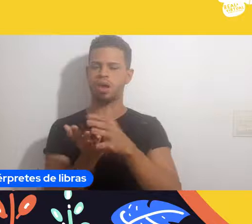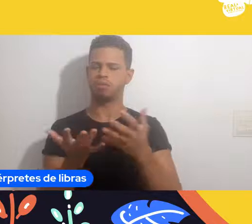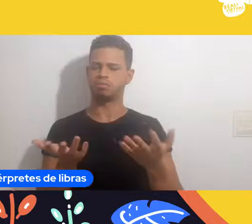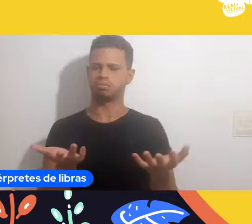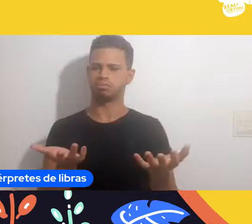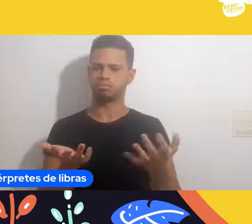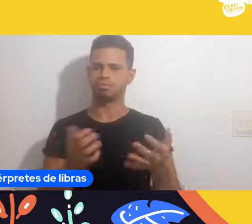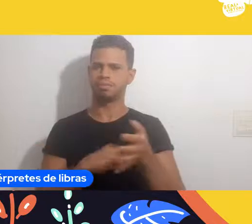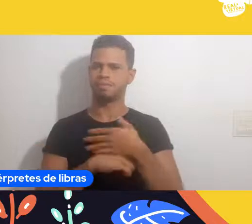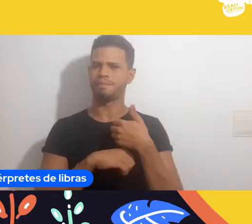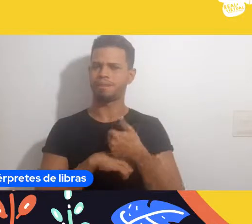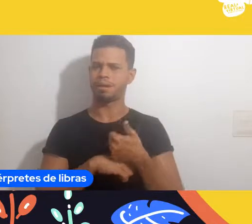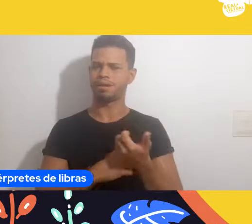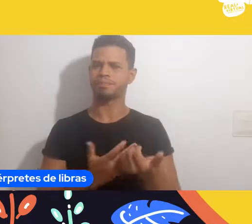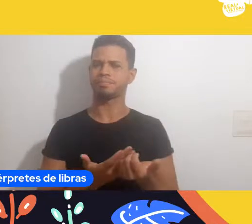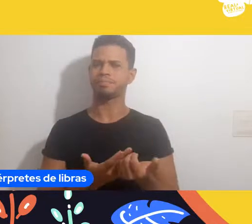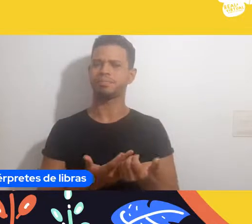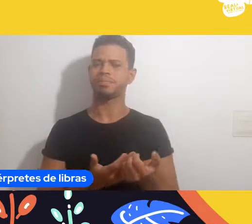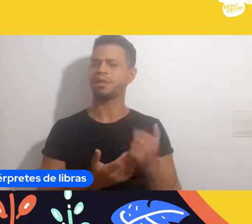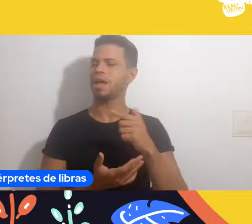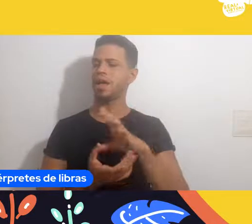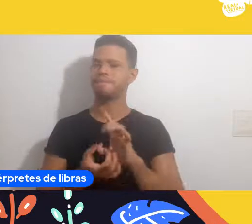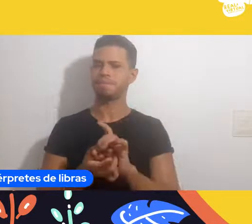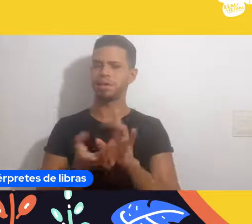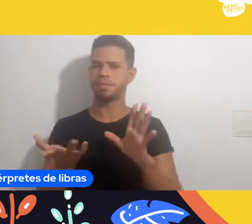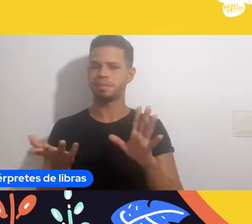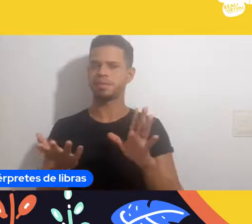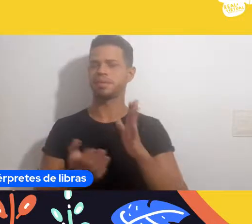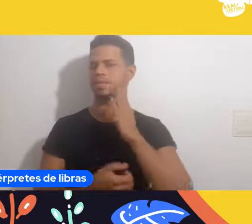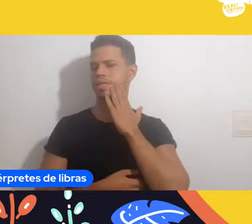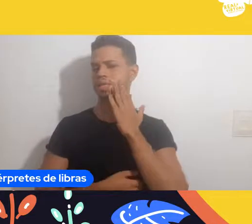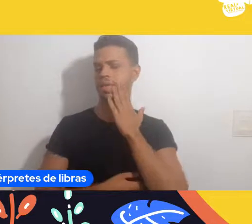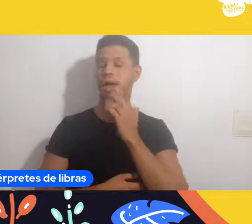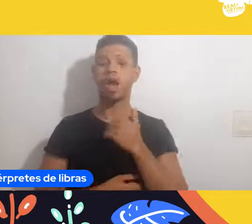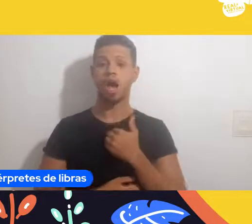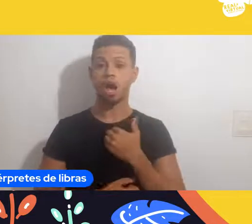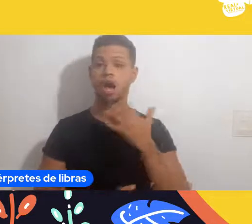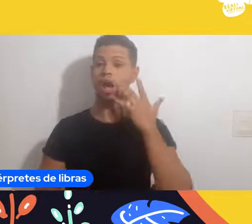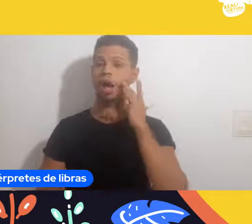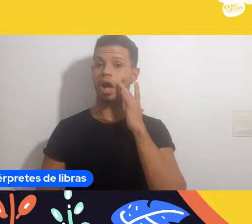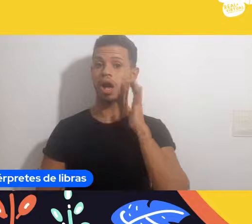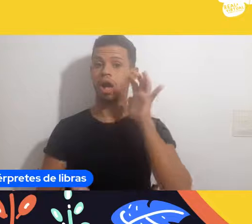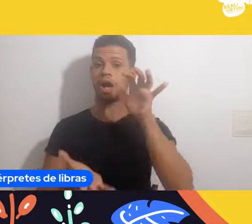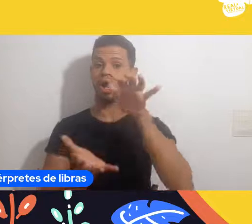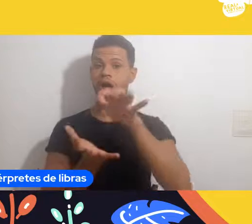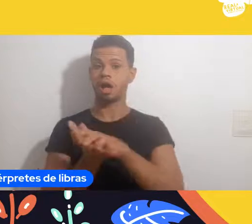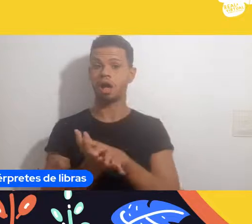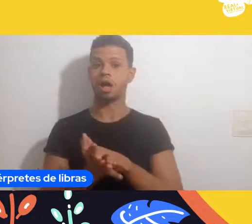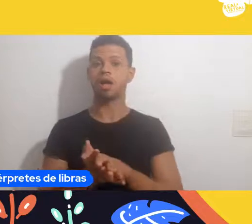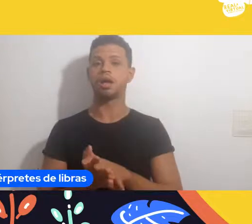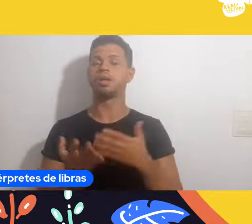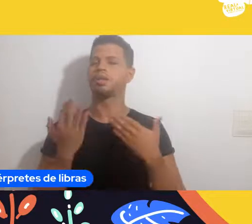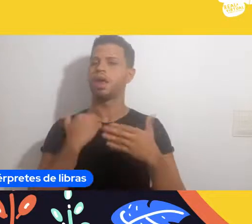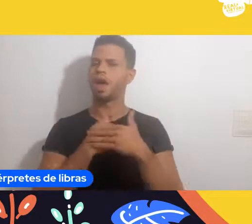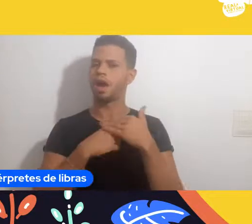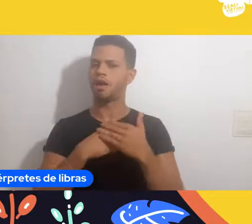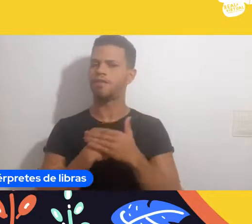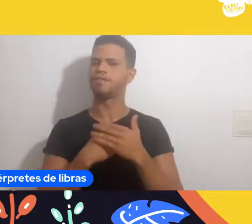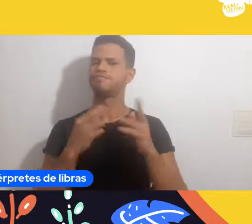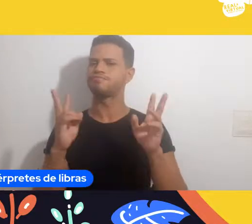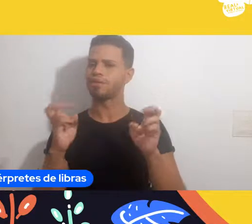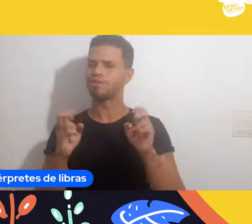da escola. E é permitir essa escuta. E aí eu entrei, ai, que dinossauro era? E a conversa foi em torno do que a